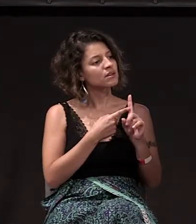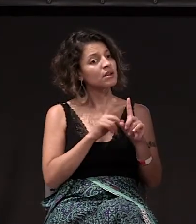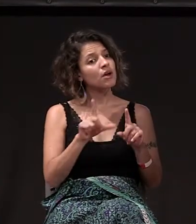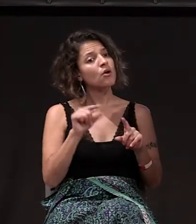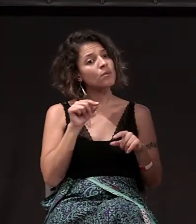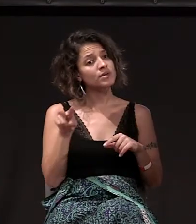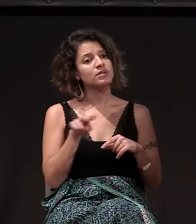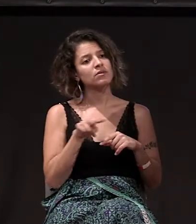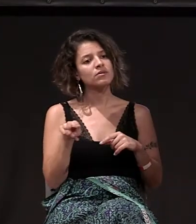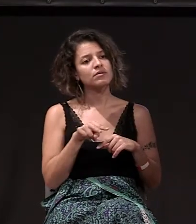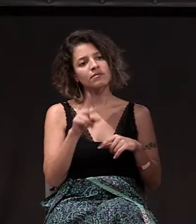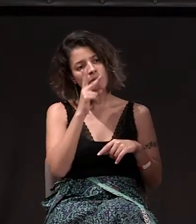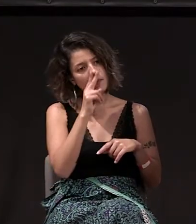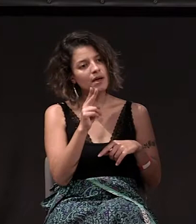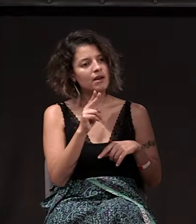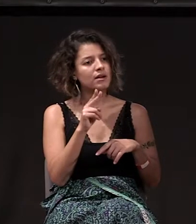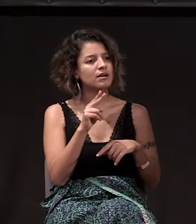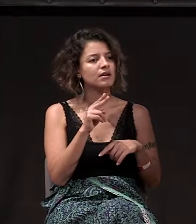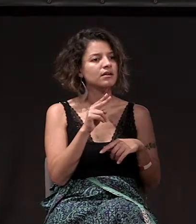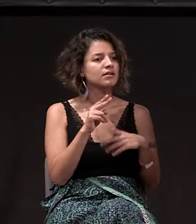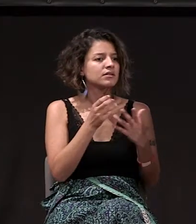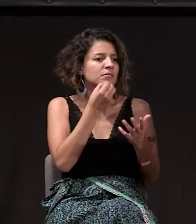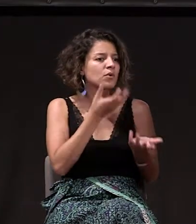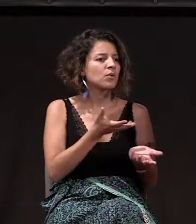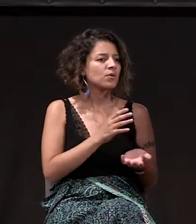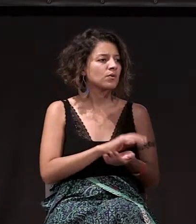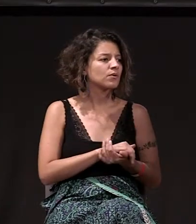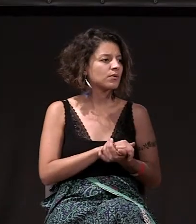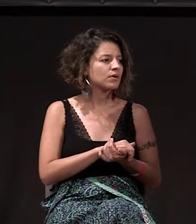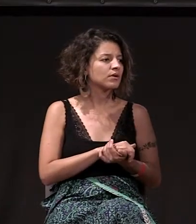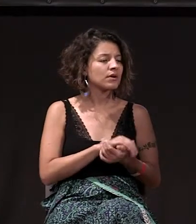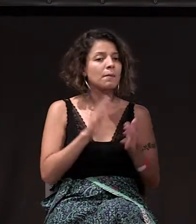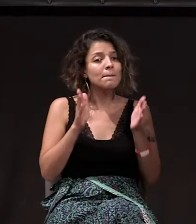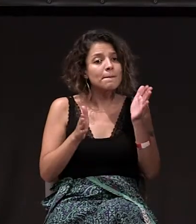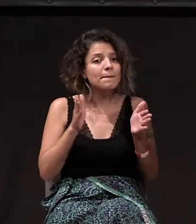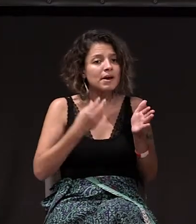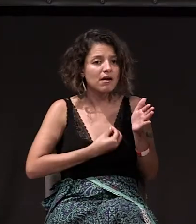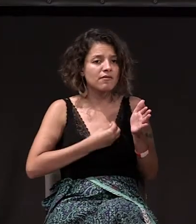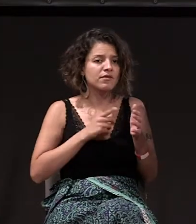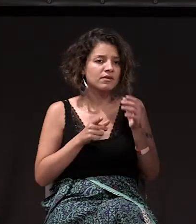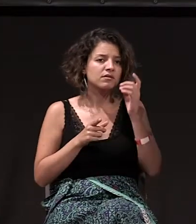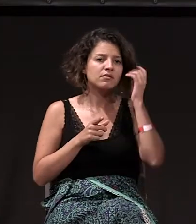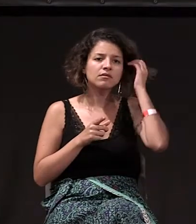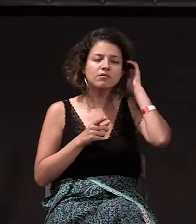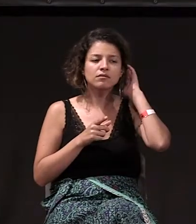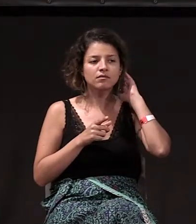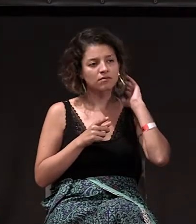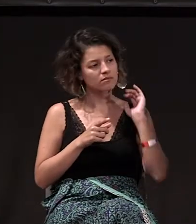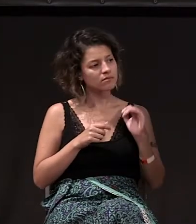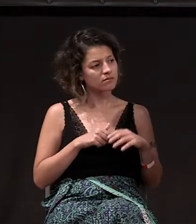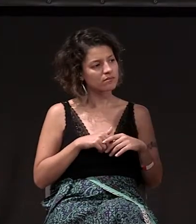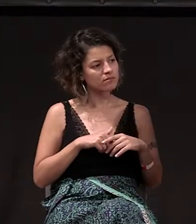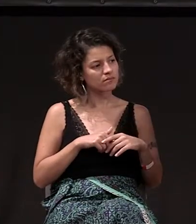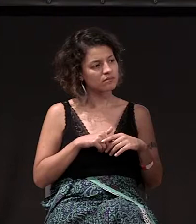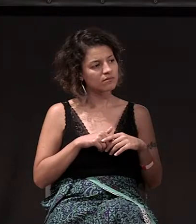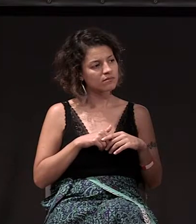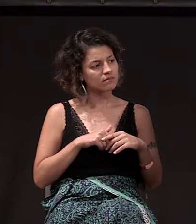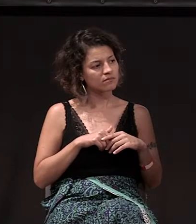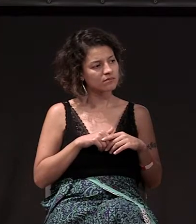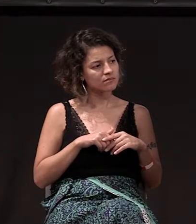opção deles, como se fosse uma coisa muito boa para aquele momento da vida. Então, eu acho